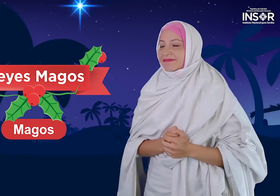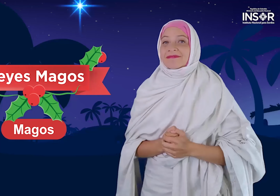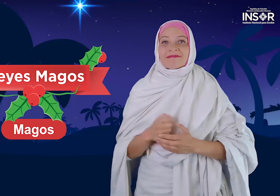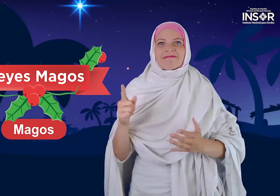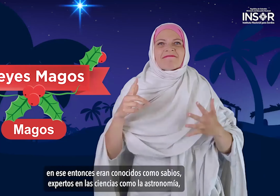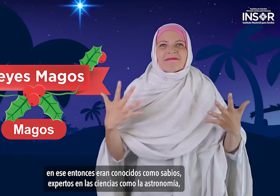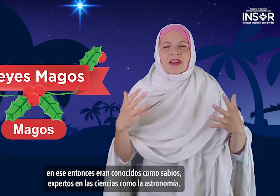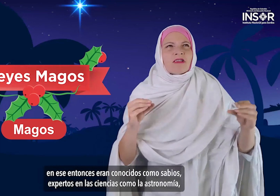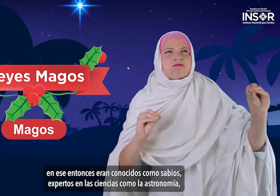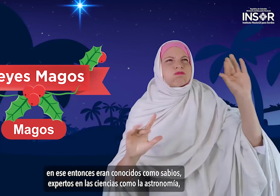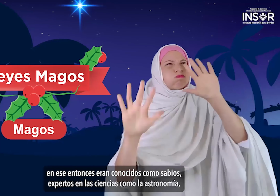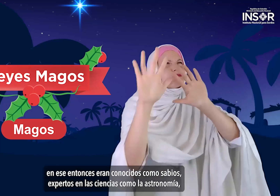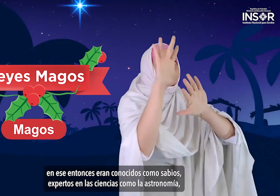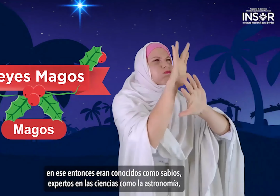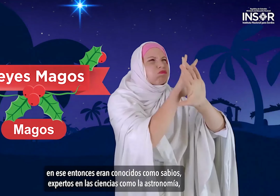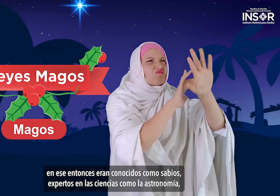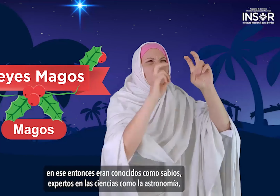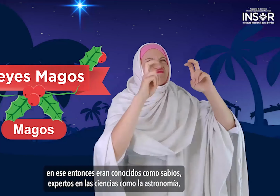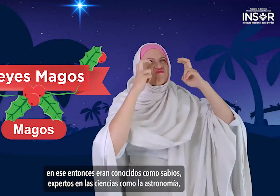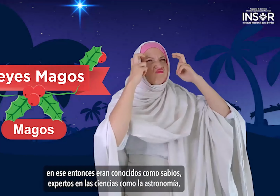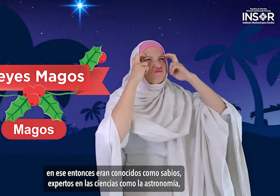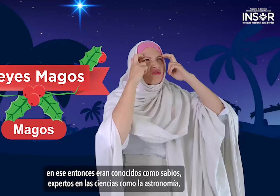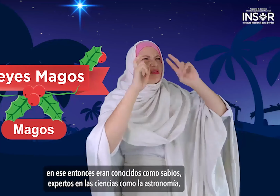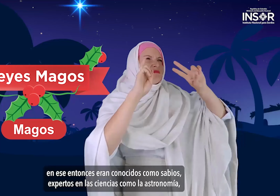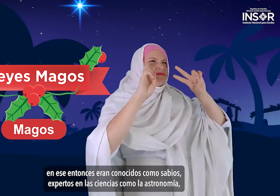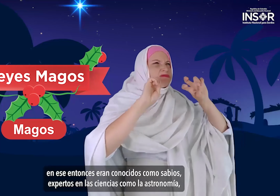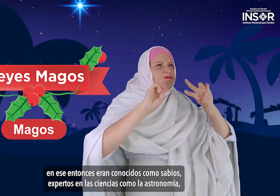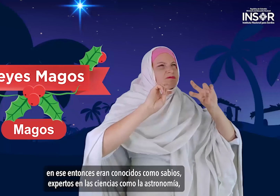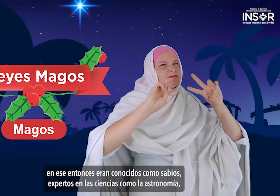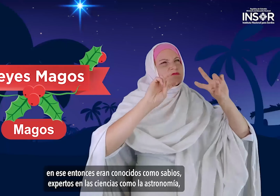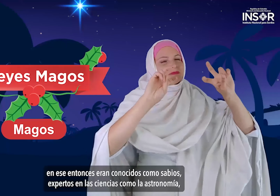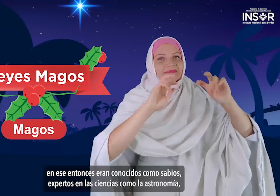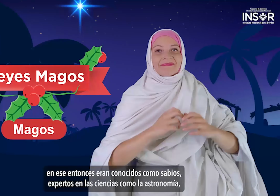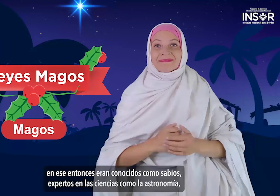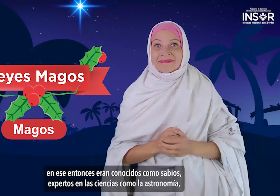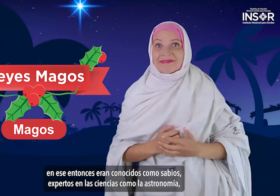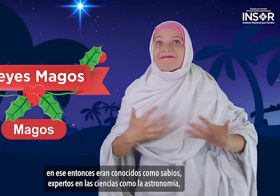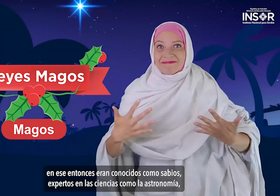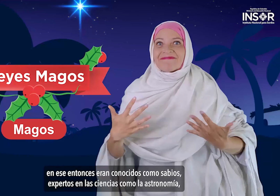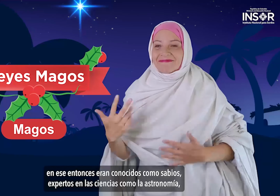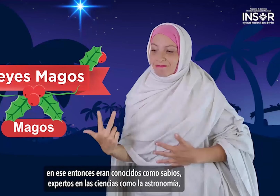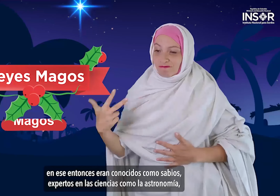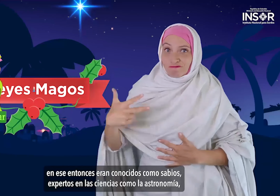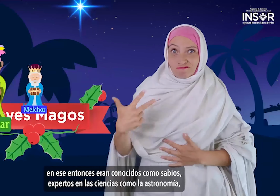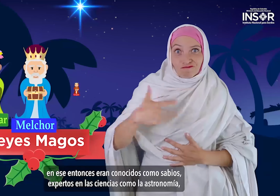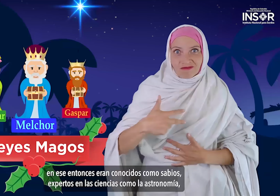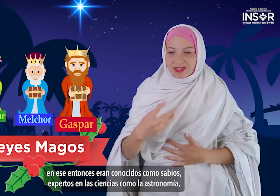En ese entonces, eran conocidos como sabios. Expertos en las ciencias como